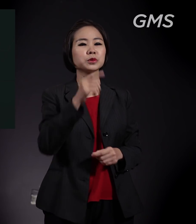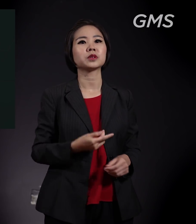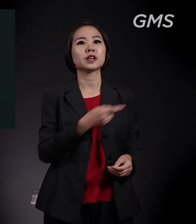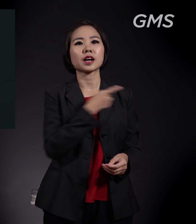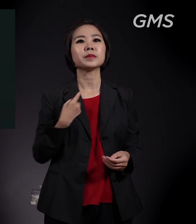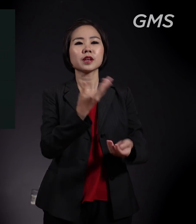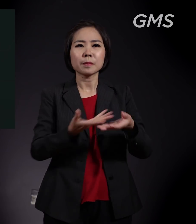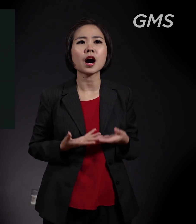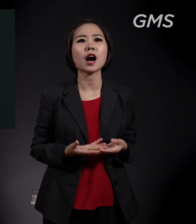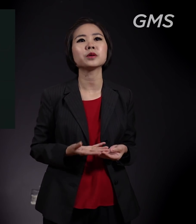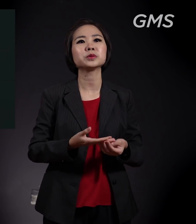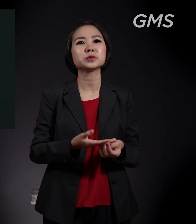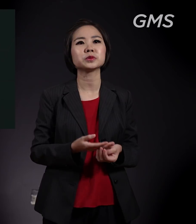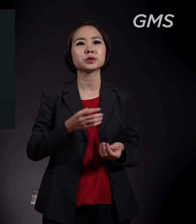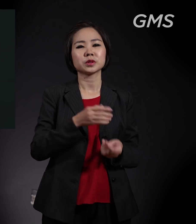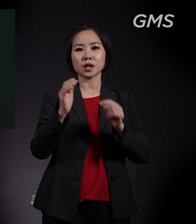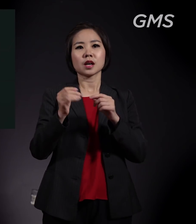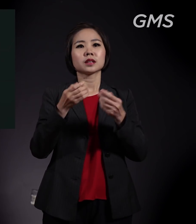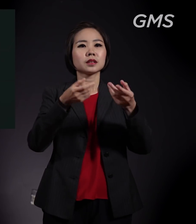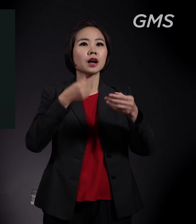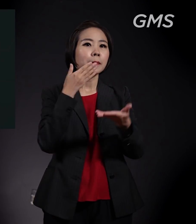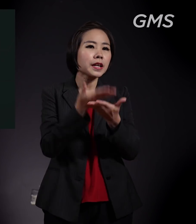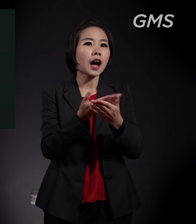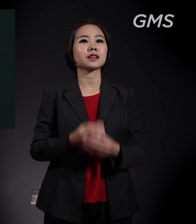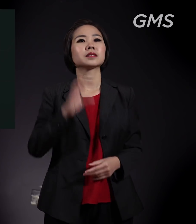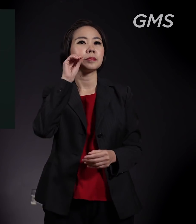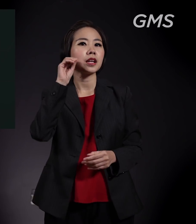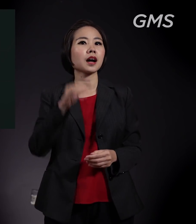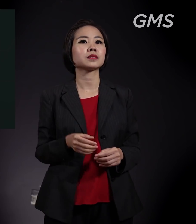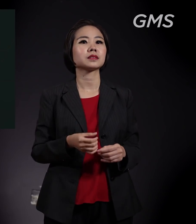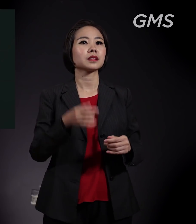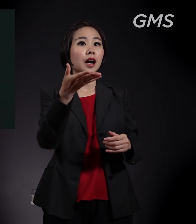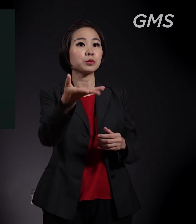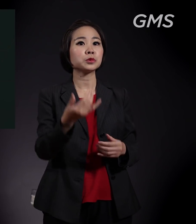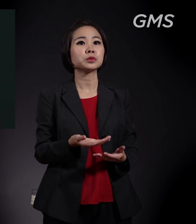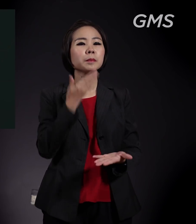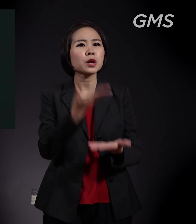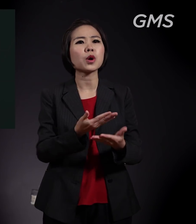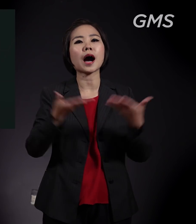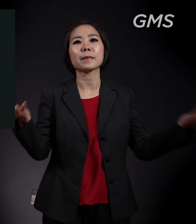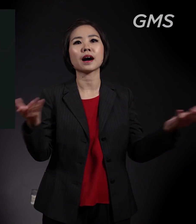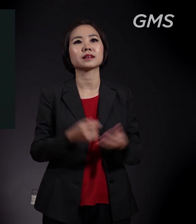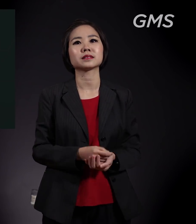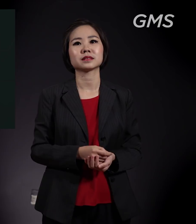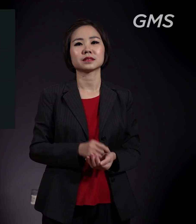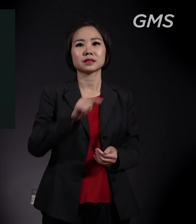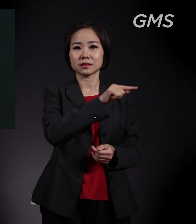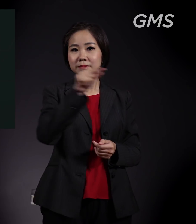doa yang spesifik sehingga doa Anda dijawab dengan lebih cepat. Jadi Anda bisa melakukannya dengan mengklik